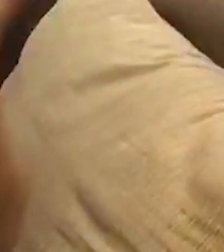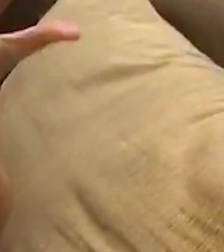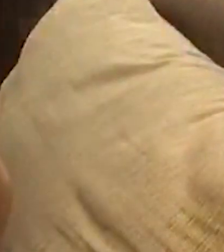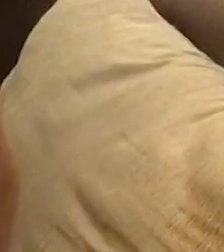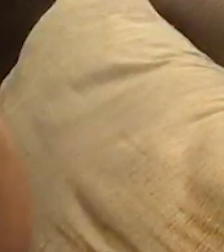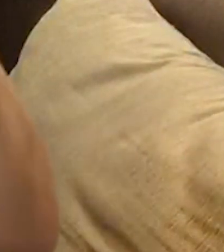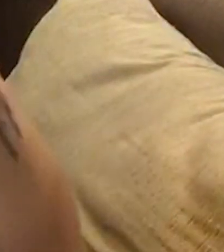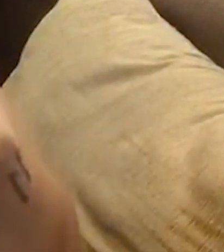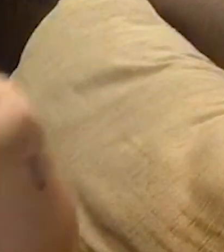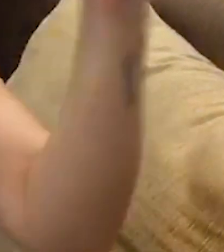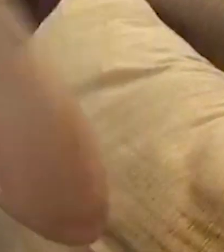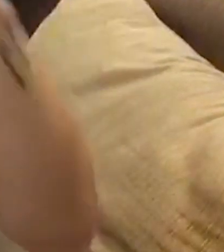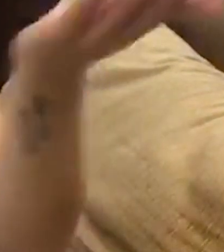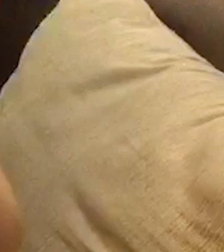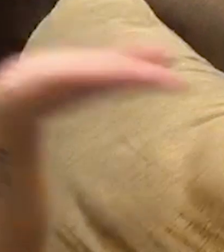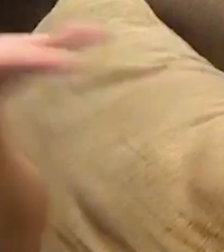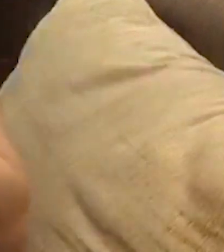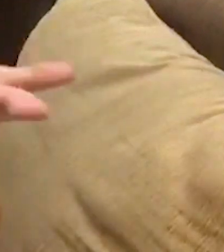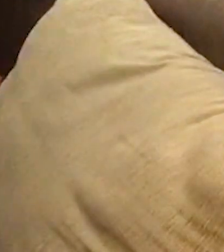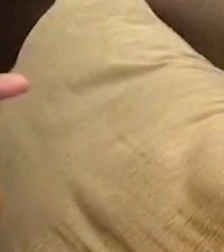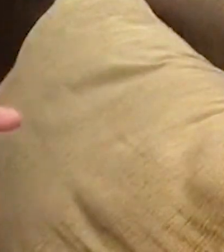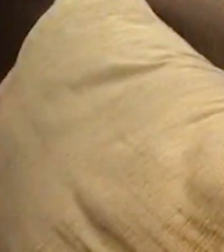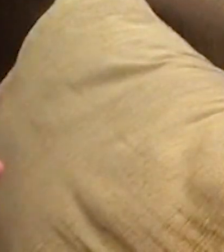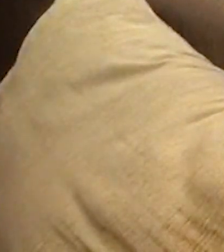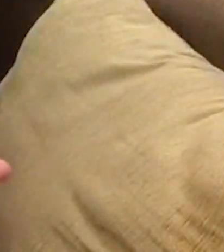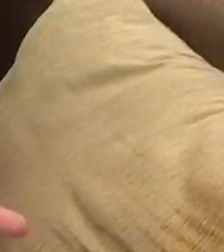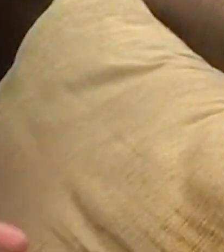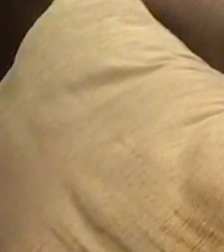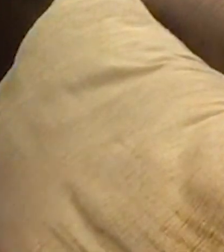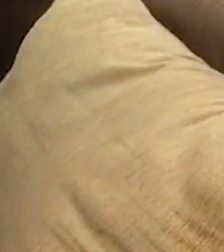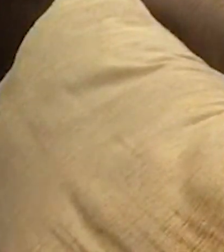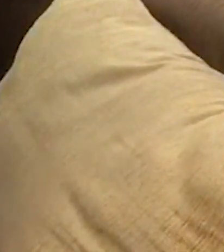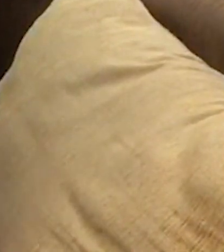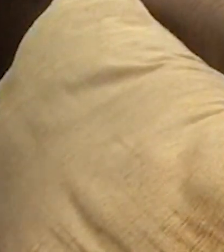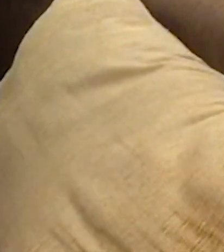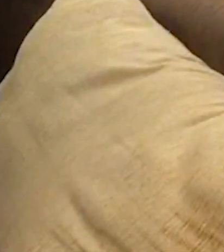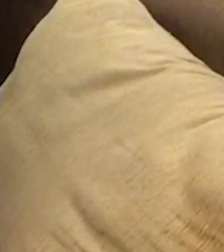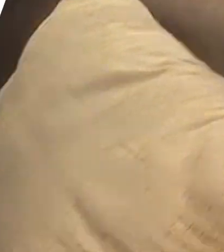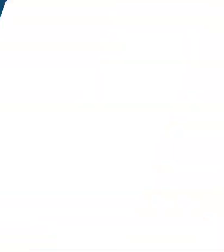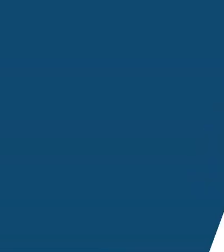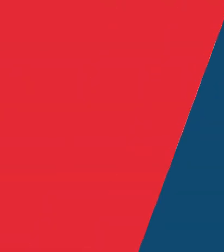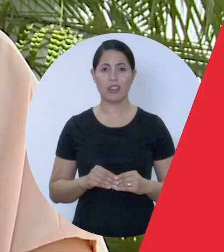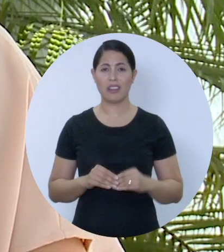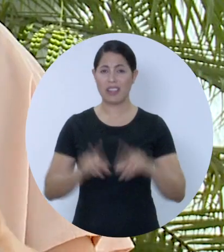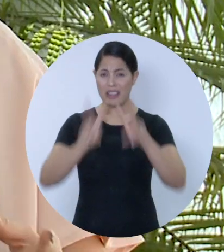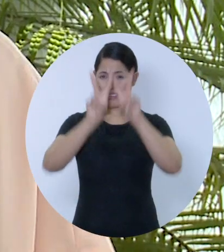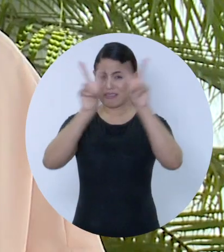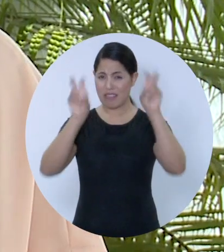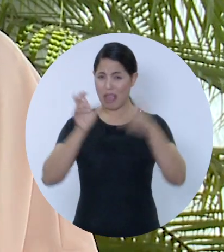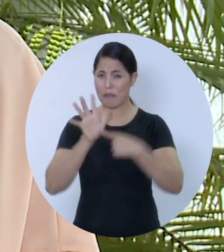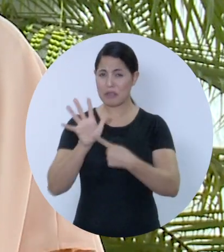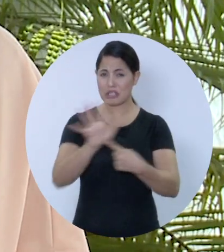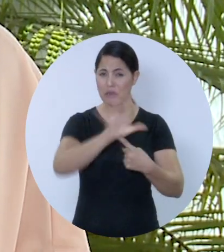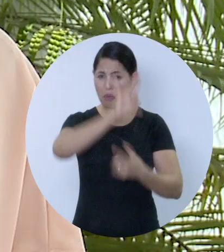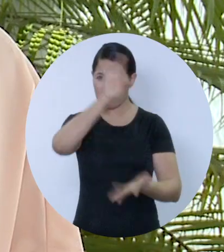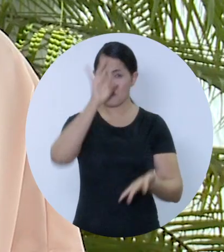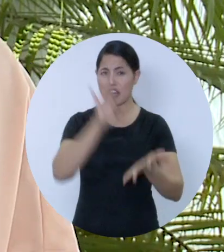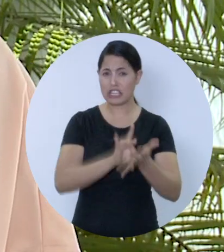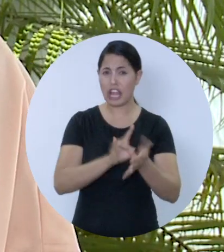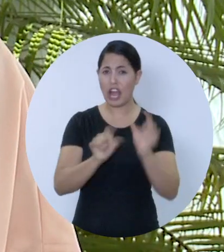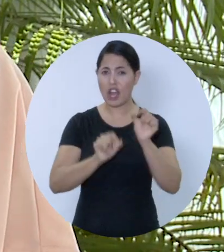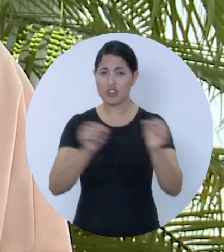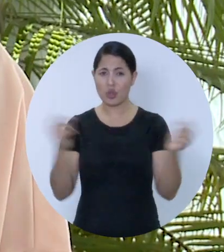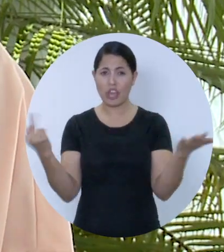entender o que estava acontecendo comigo. Fiquei constrangida, pois não havia comunicação comigo. Relatos fortes que mostram